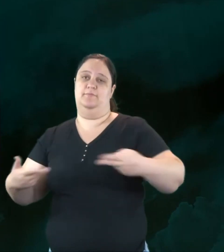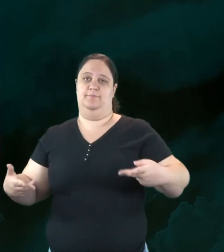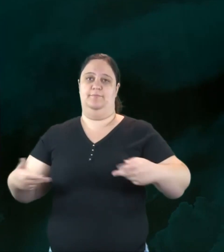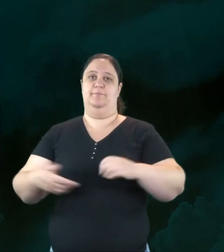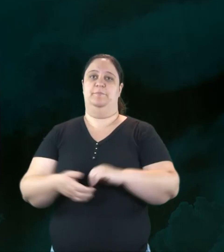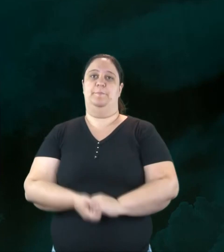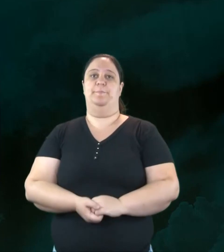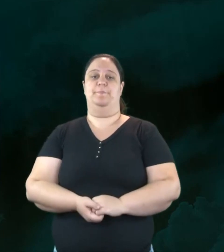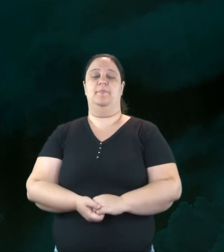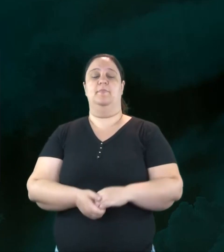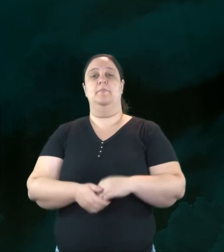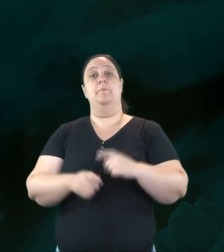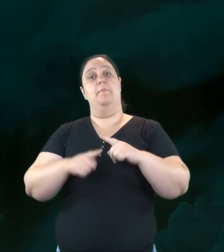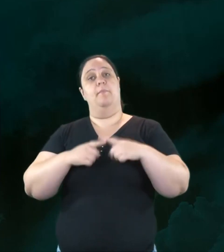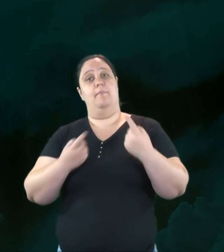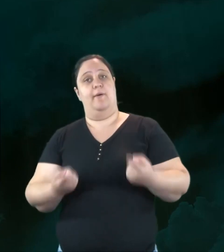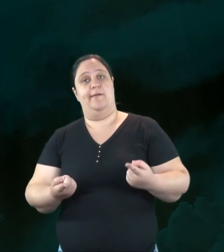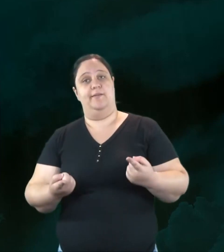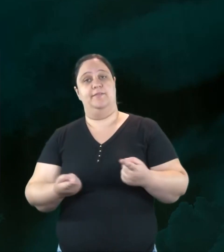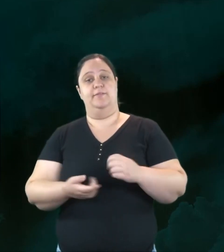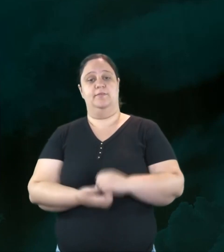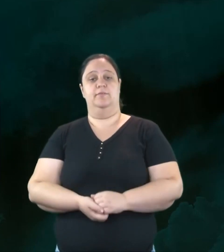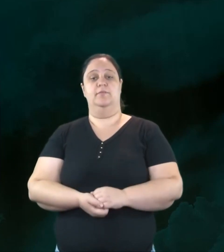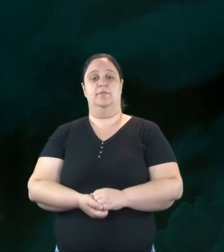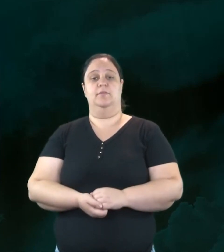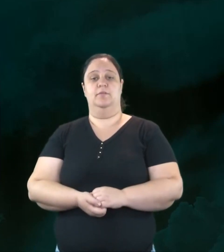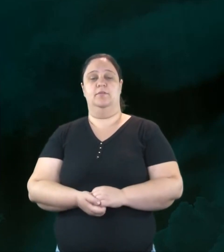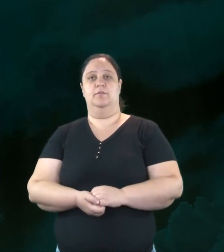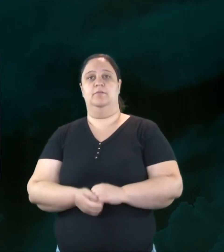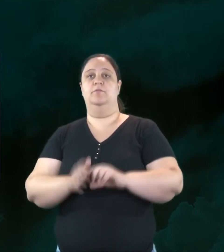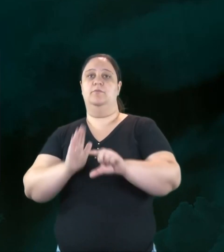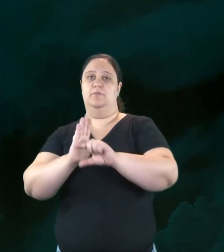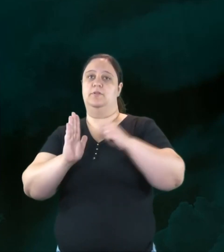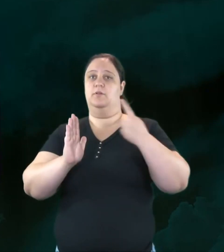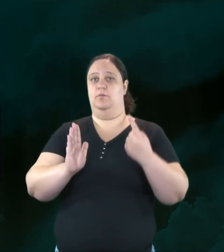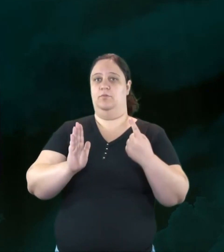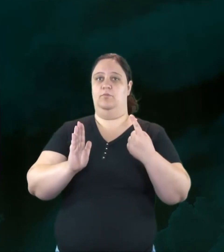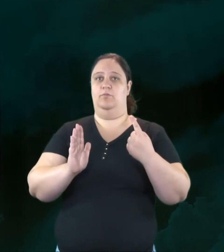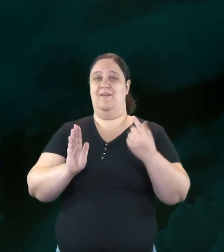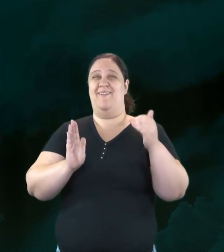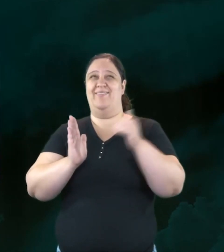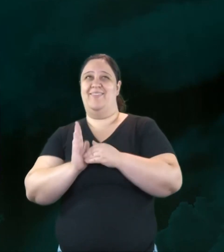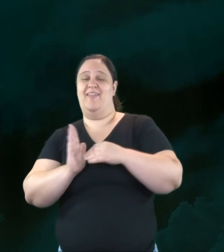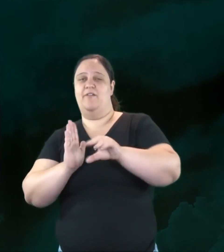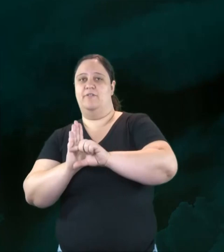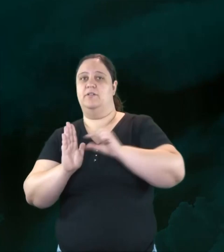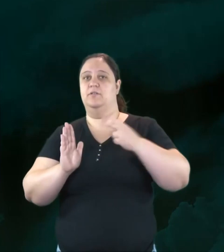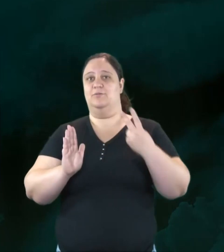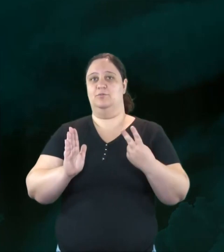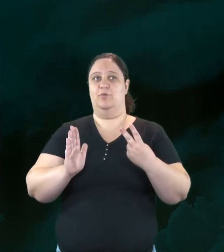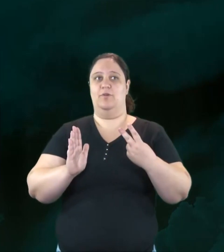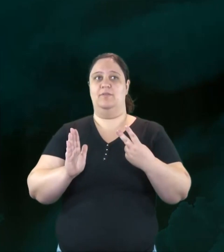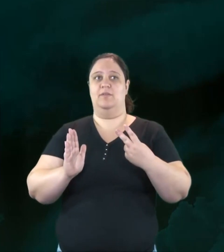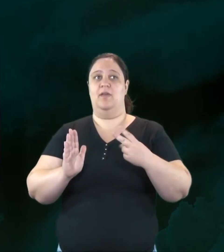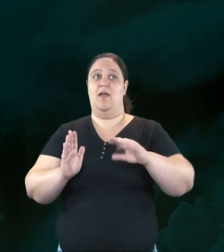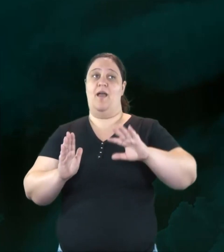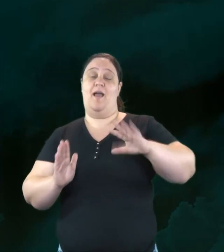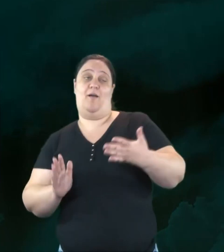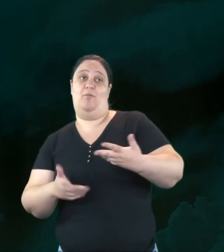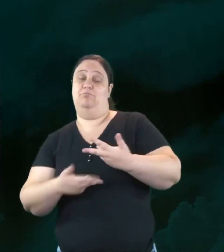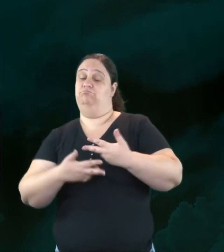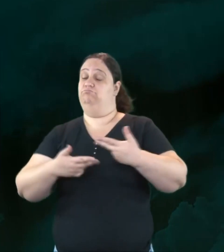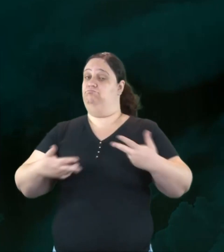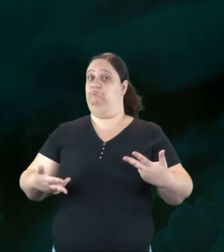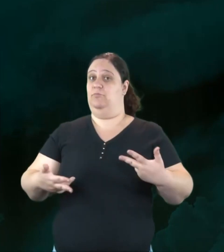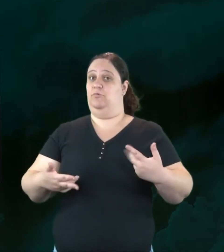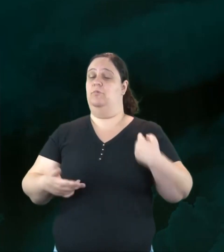terra. Todavia, entre versículos 1 e 2 de Gênesis 1, alguma coisa ocorreu. E